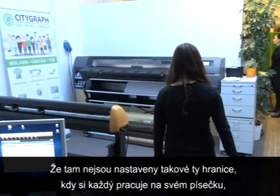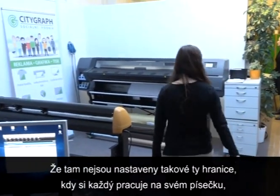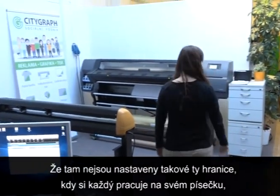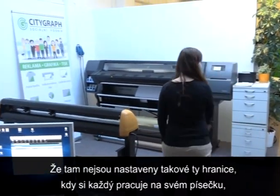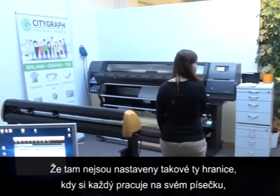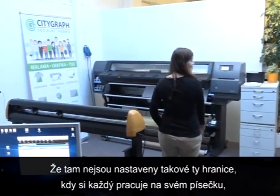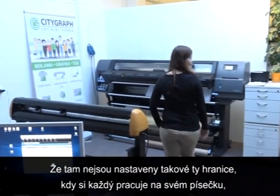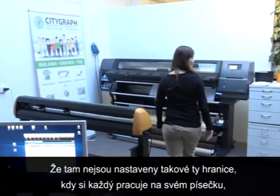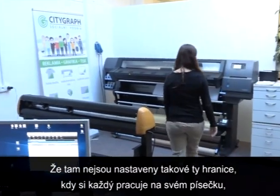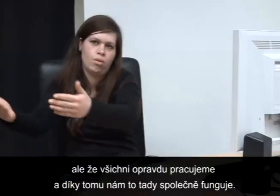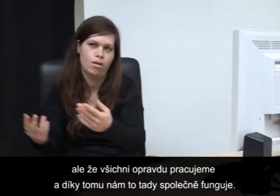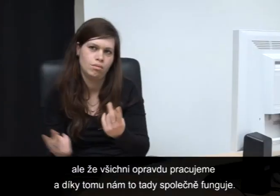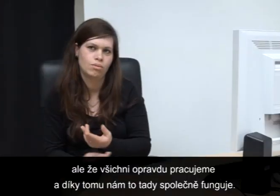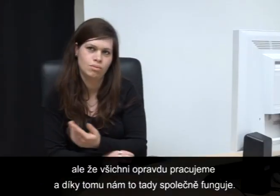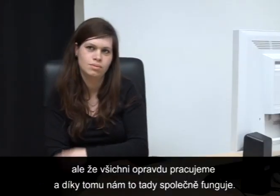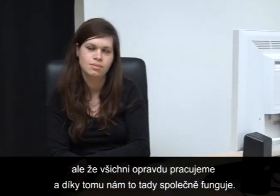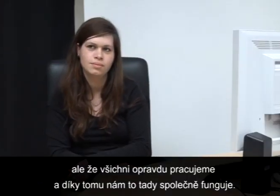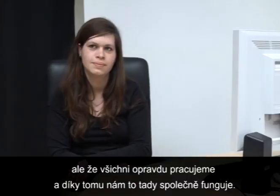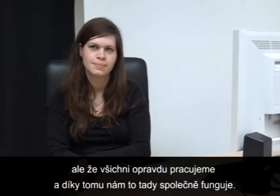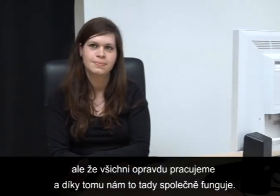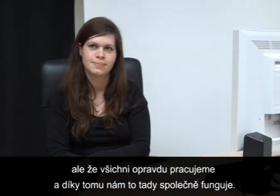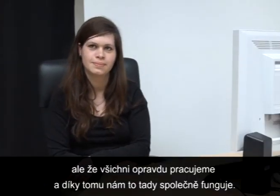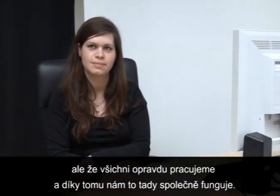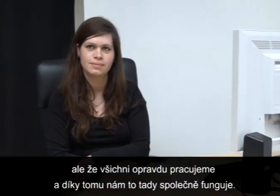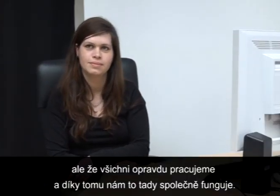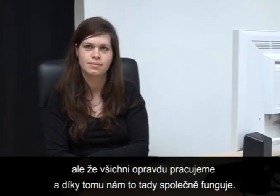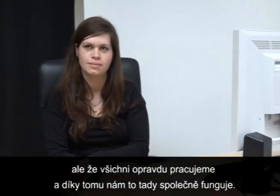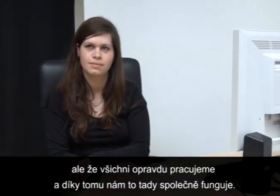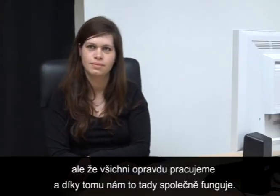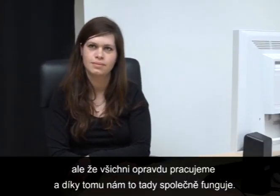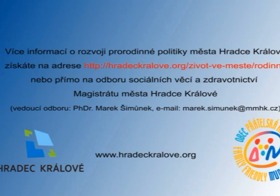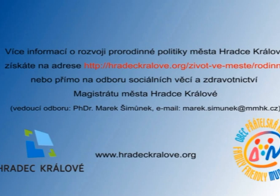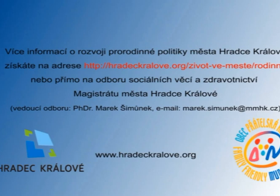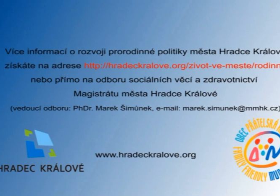svém písečku, ale že opravdu pracujeme všichni dohromady a díky tomu nám to tady společně funguje.